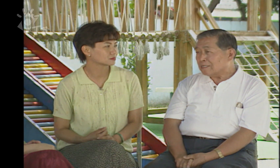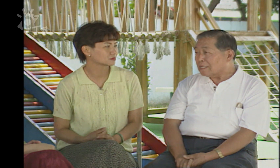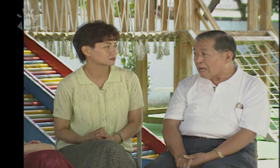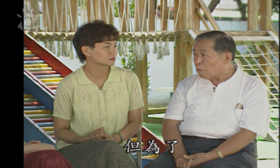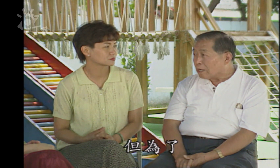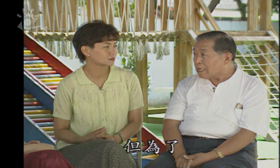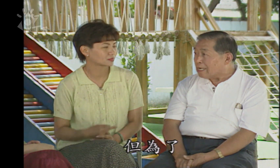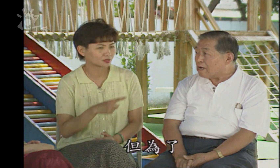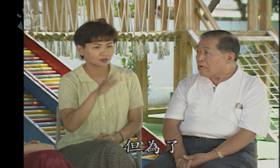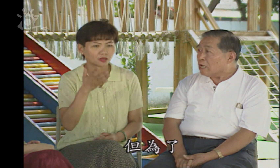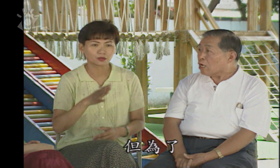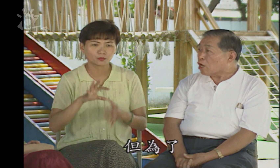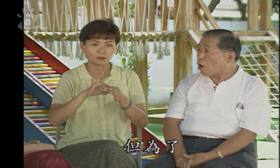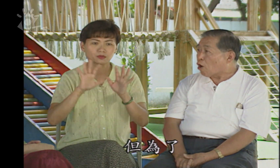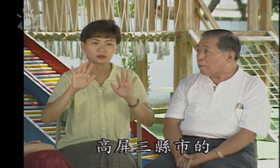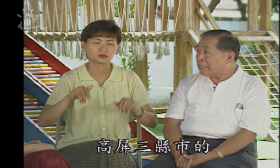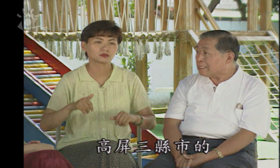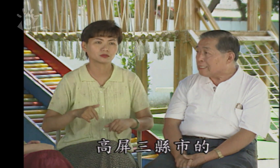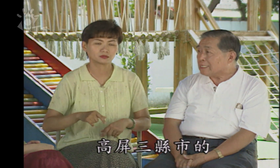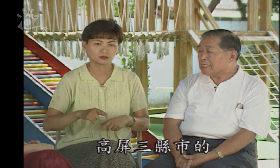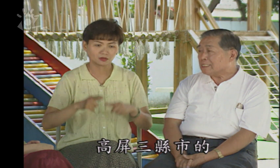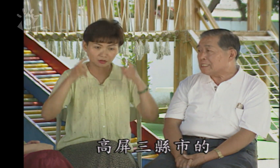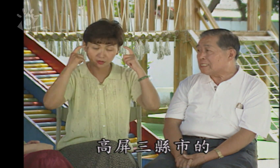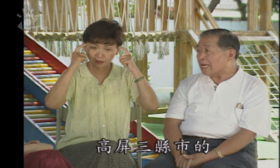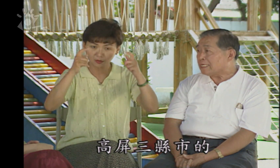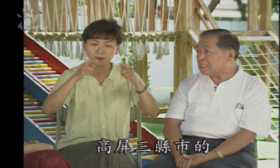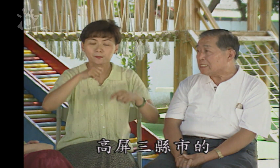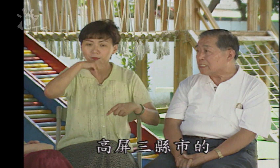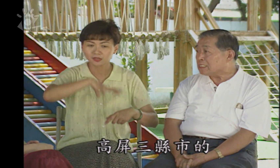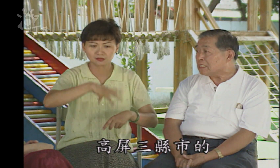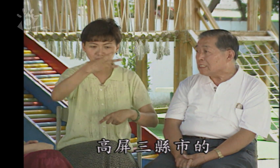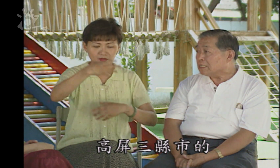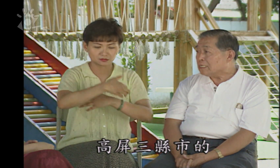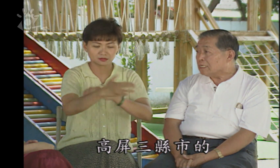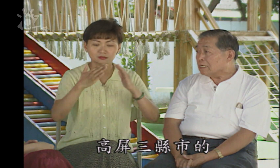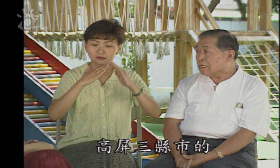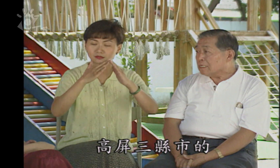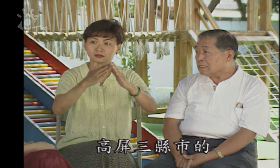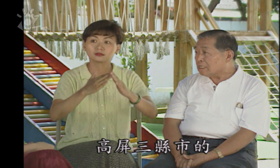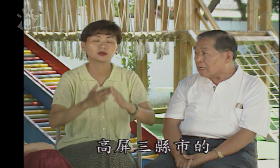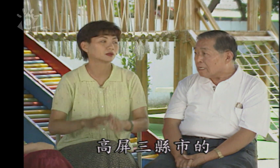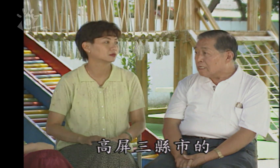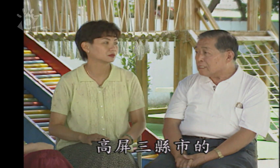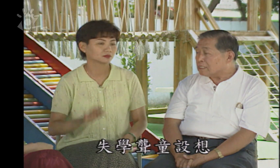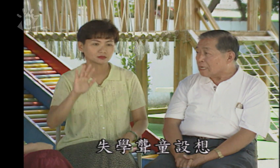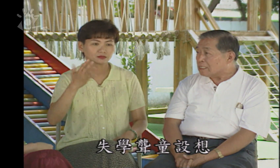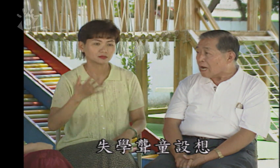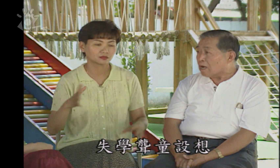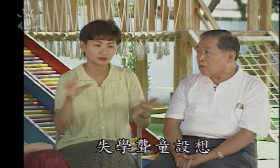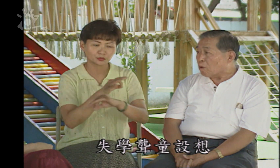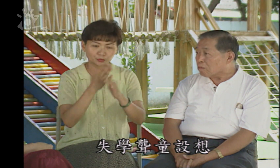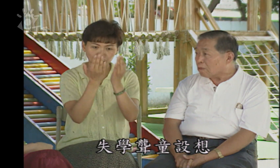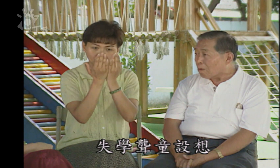但为了高平三西市的设校龙通